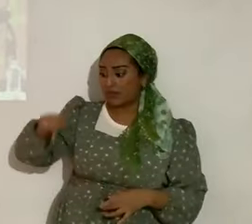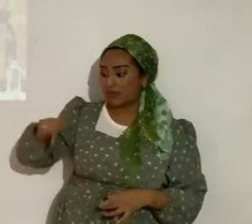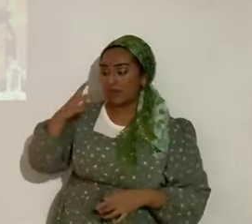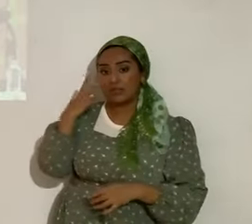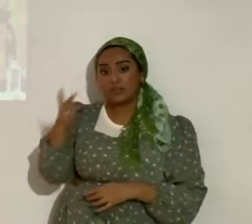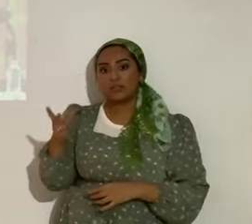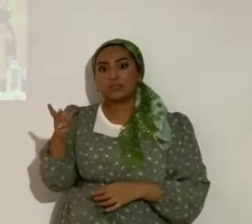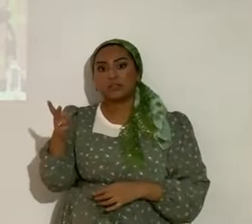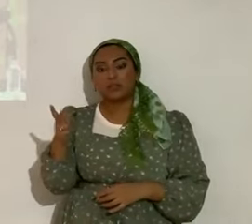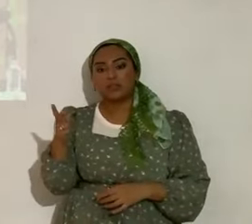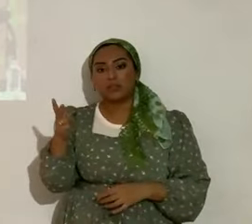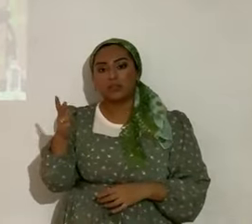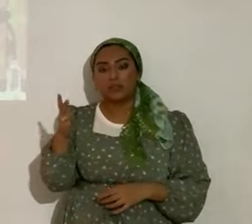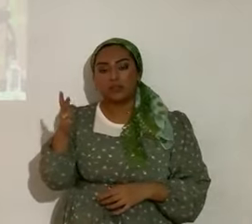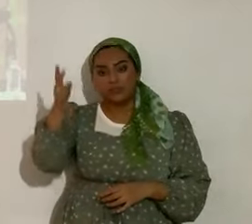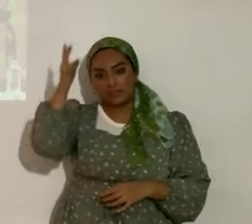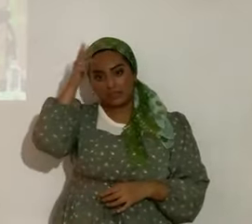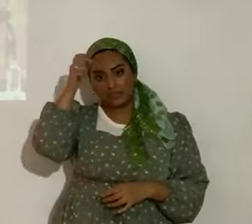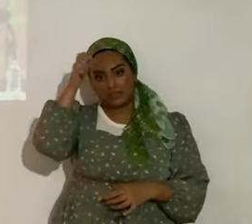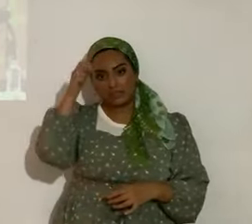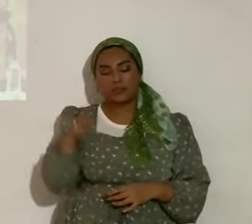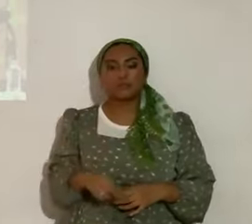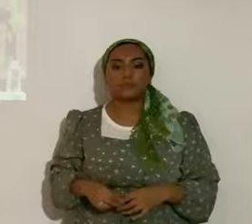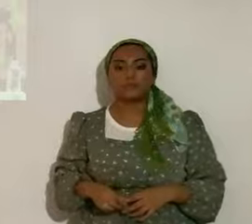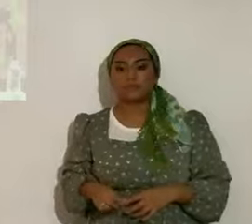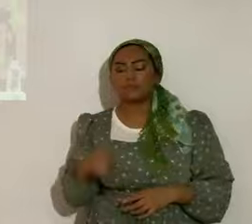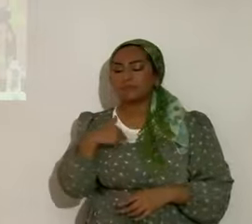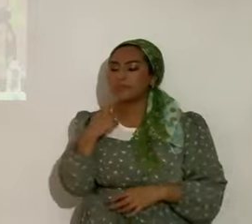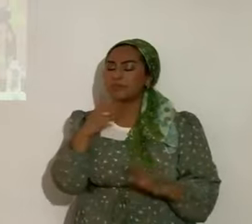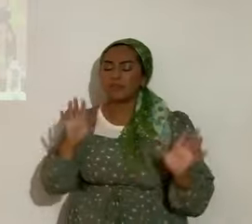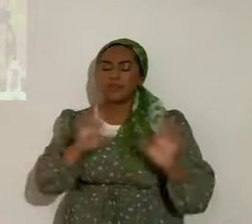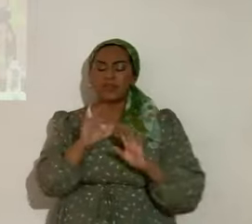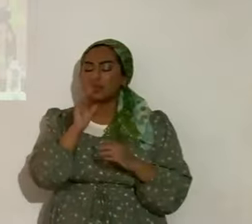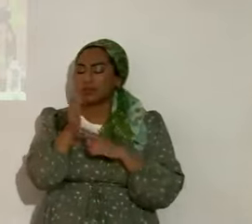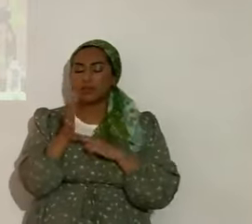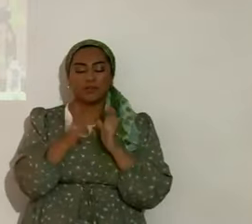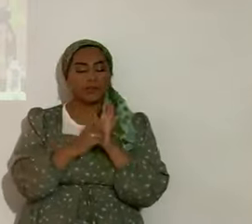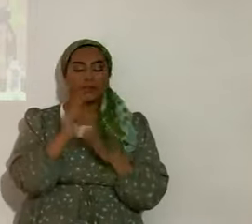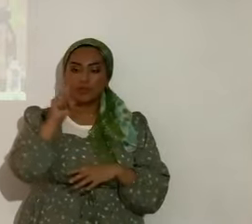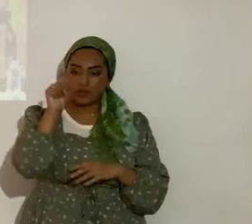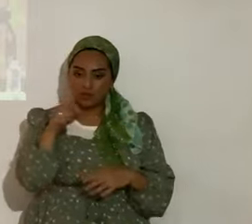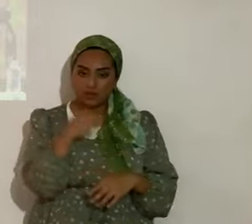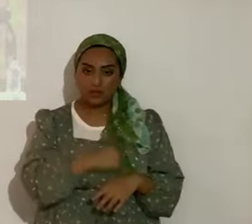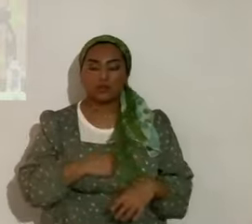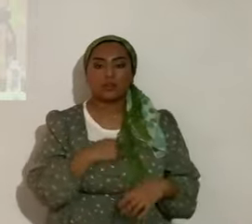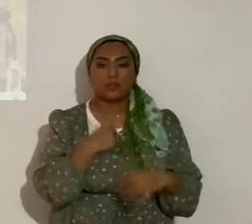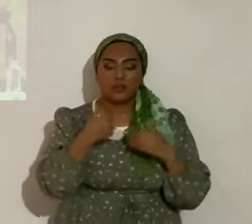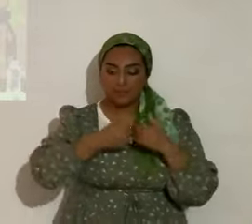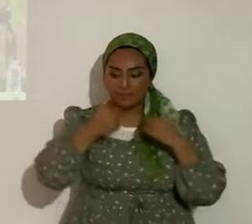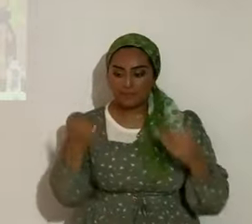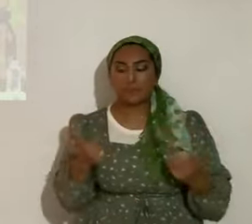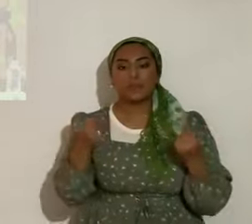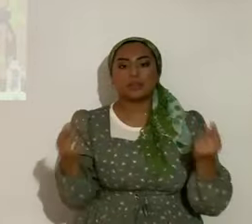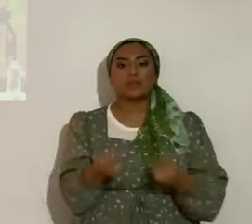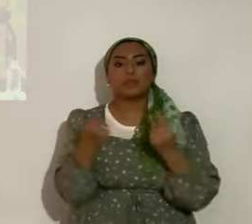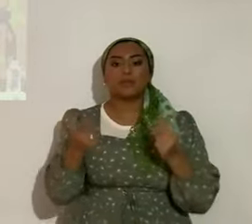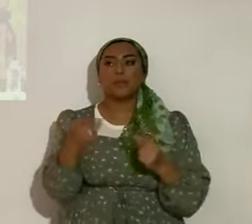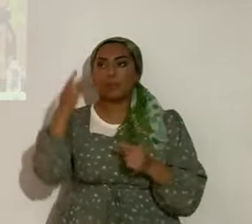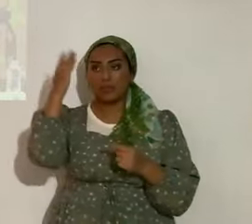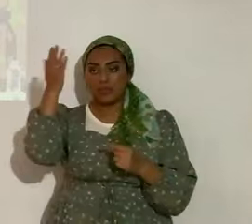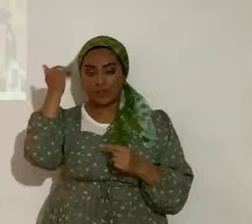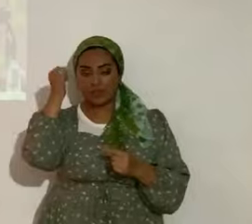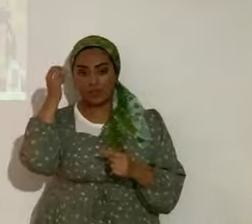duende. Entonces les digo, miren, no me muestren el video, arrepiéntanse y apártense de sus pecados y confíense que Yahshua